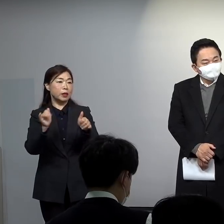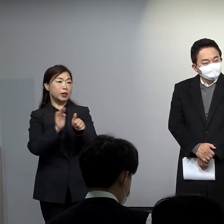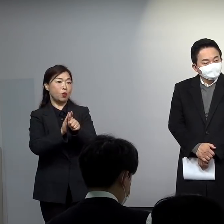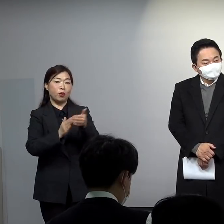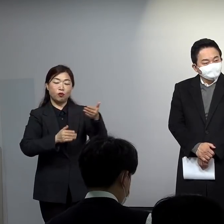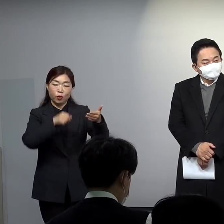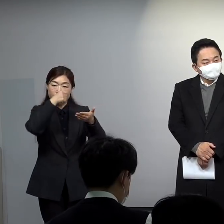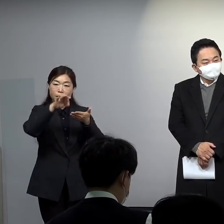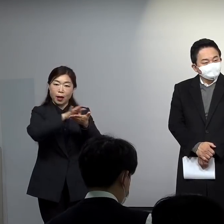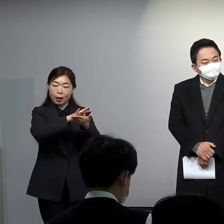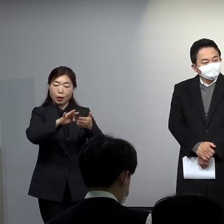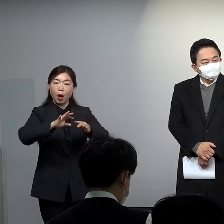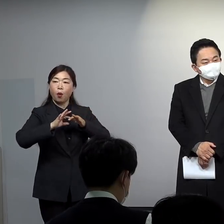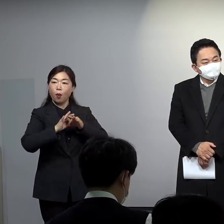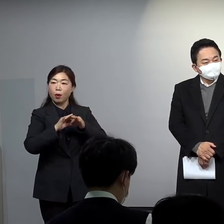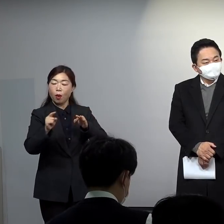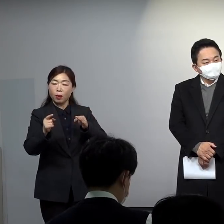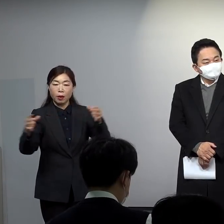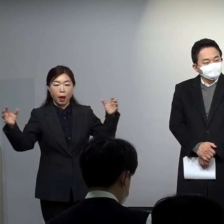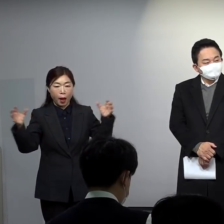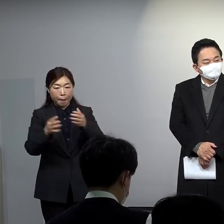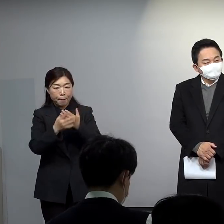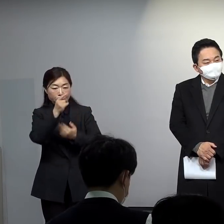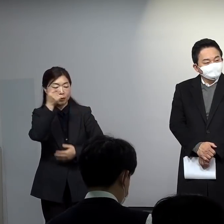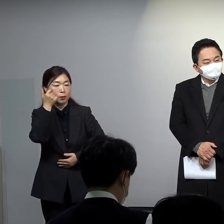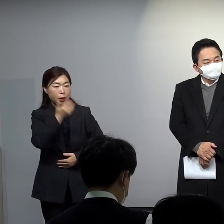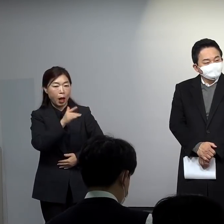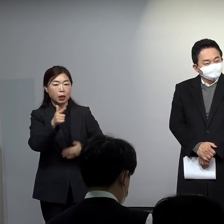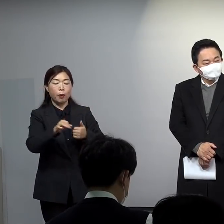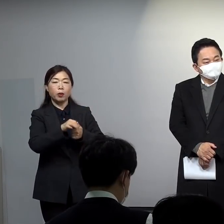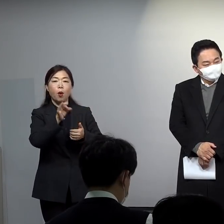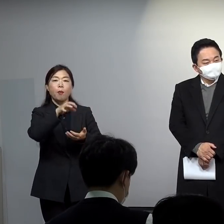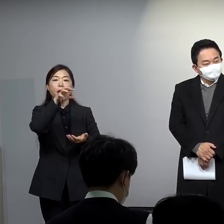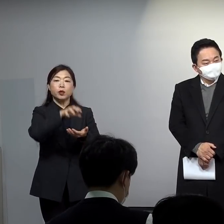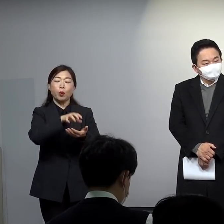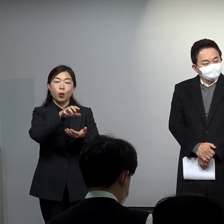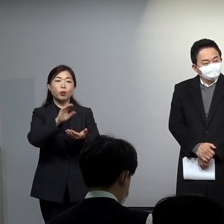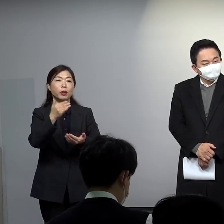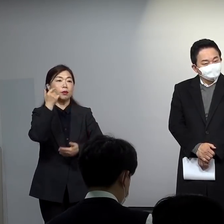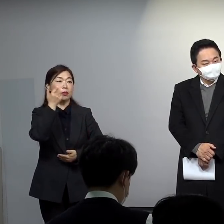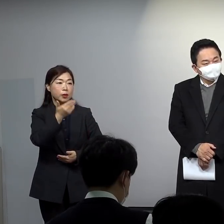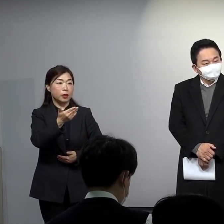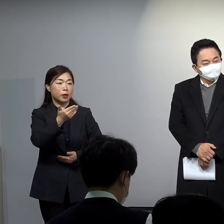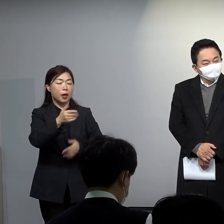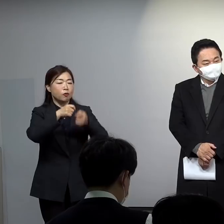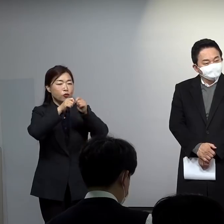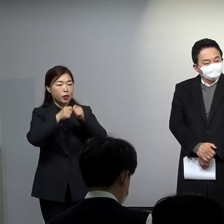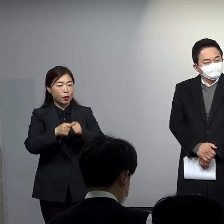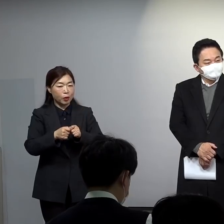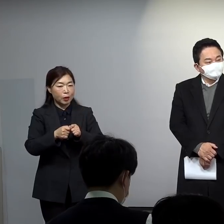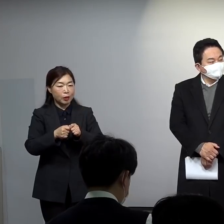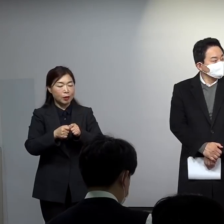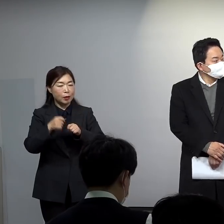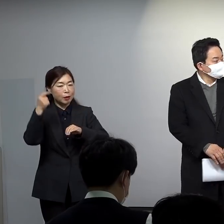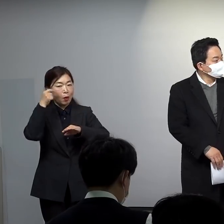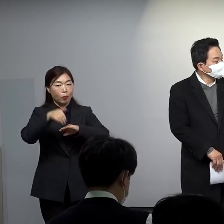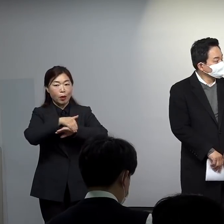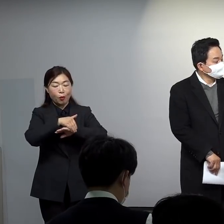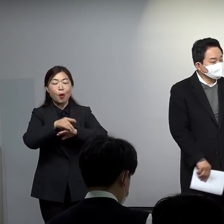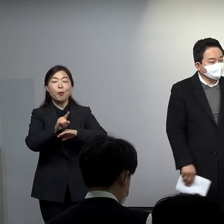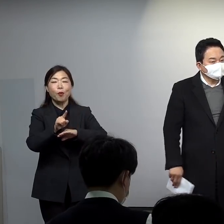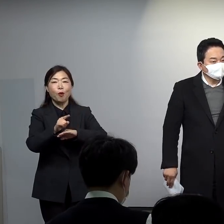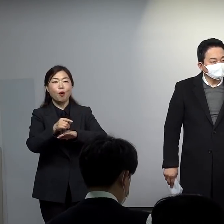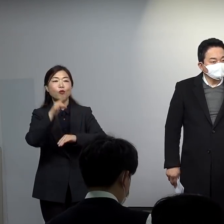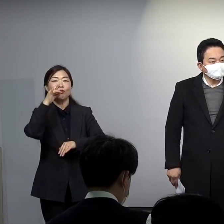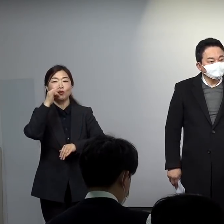그 예산과는 통폐합이 되는 건지 뭐 규모는 어느 정도로 생각을 하시는지 구체적인 액수가 궁금하고